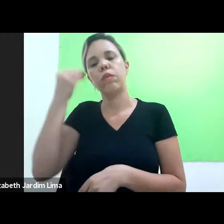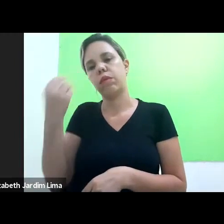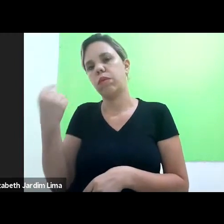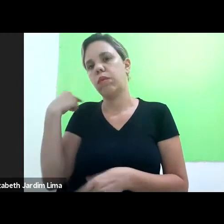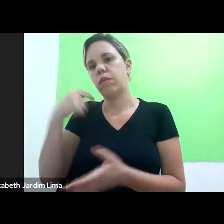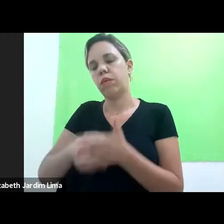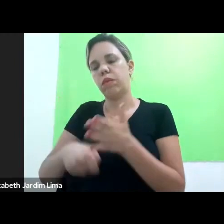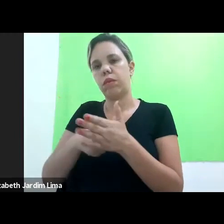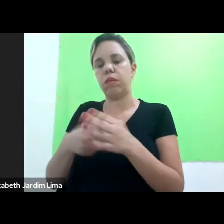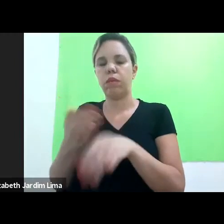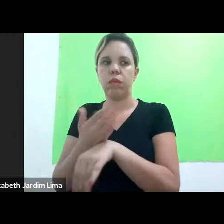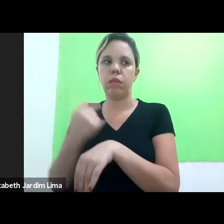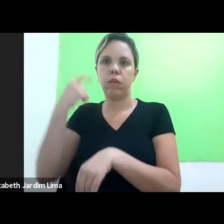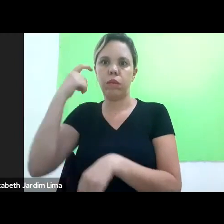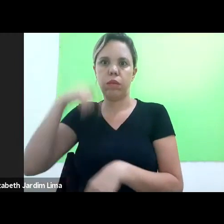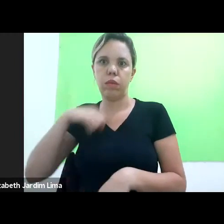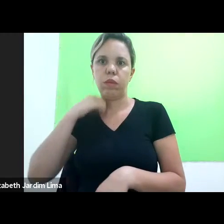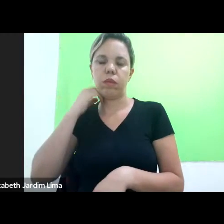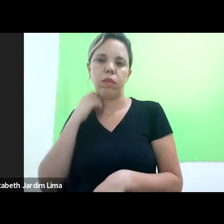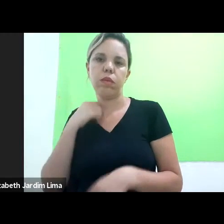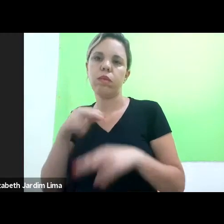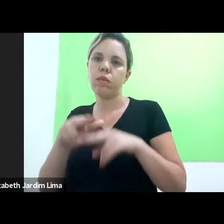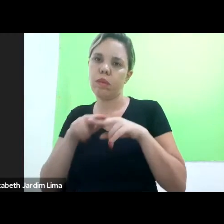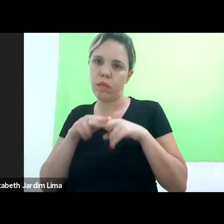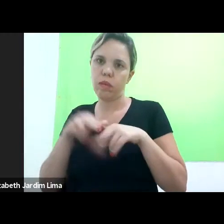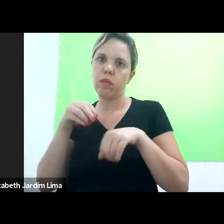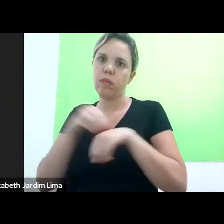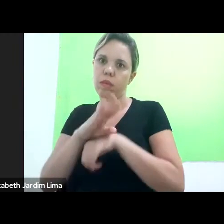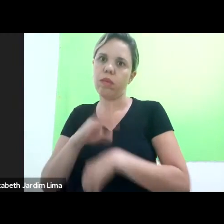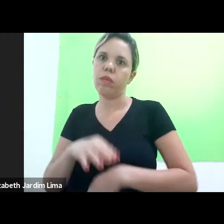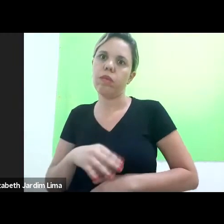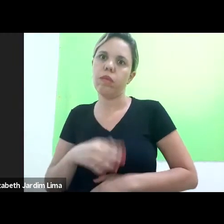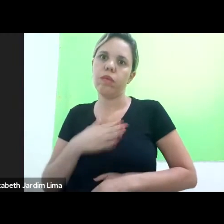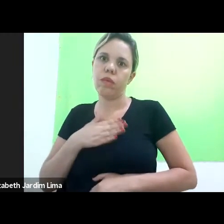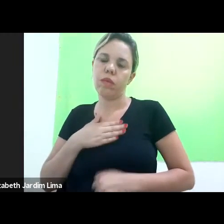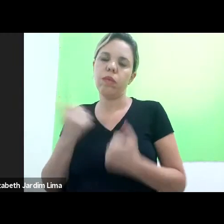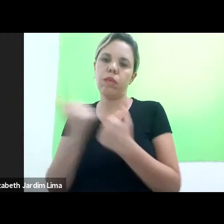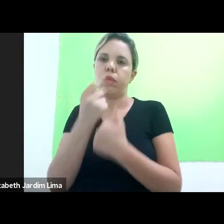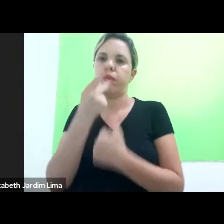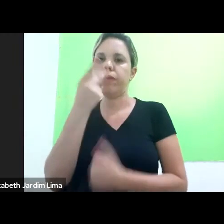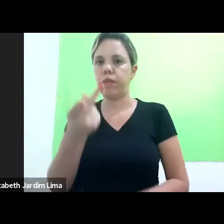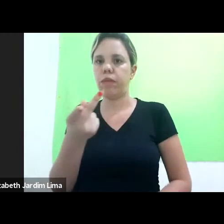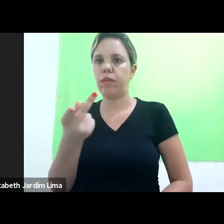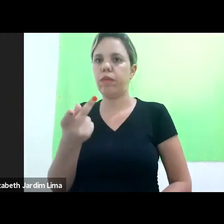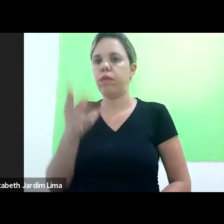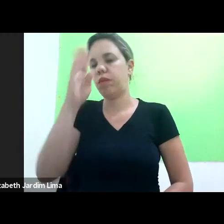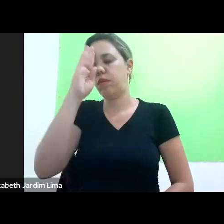antes de mim. Então, é por isso que eu trago esse meu lugar de fala, destacando